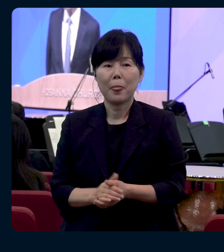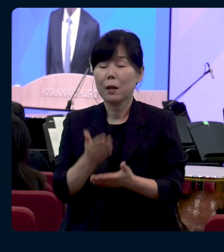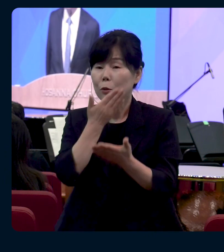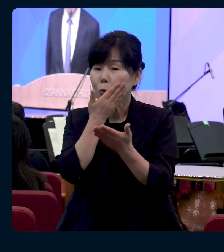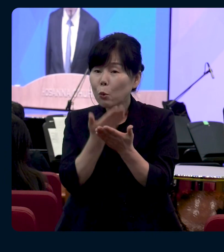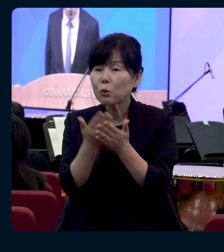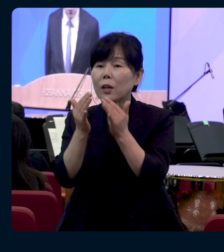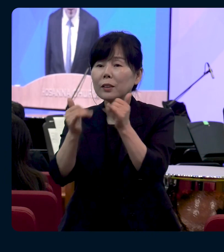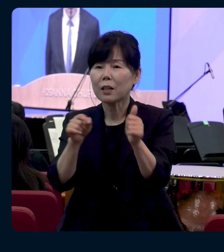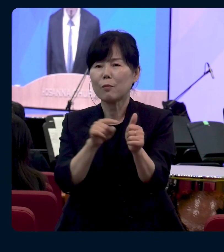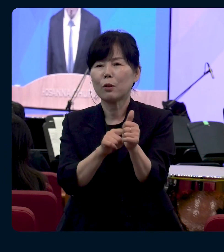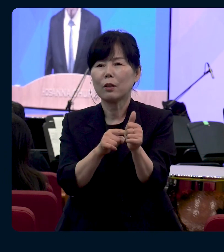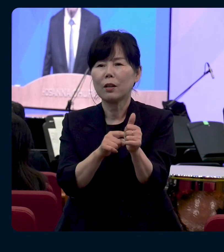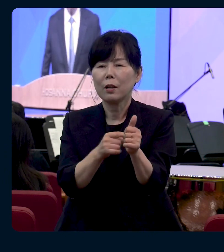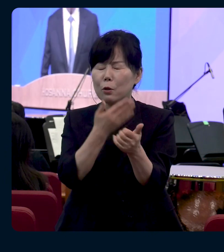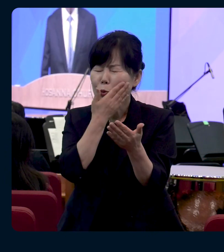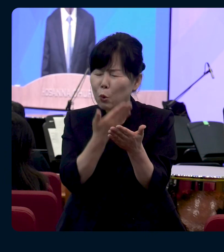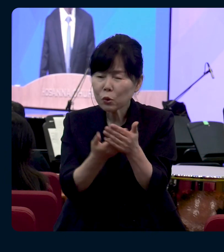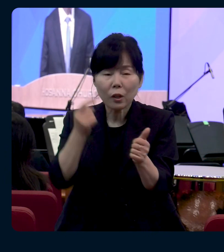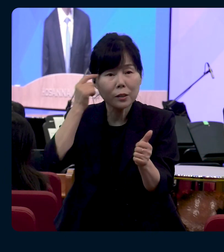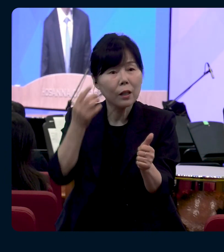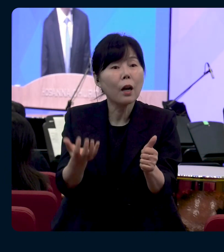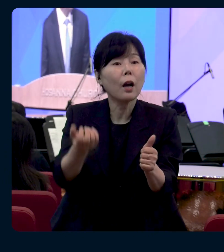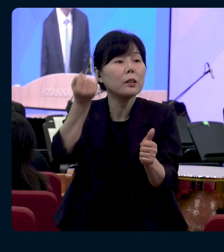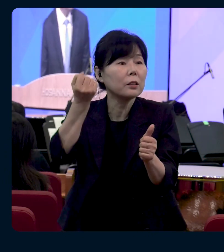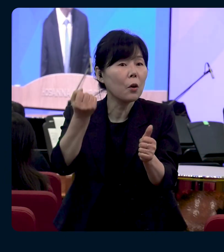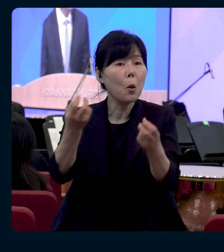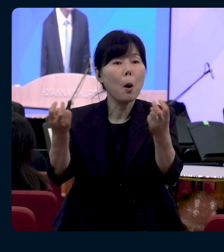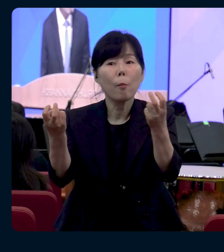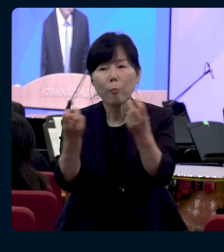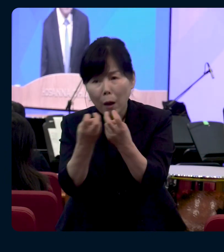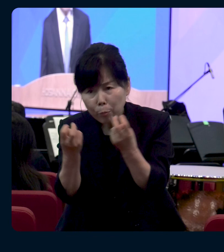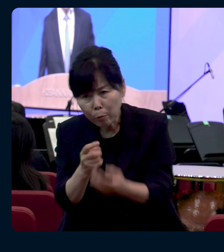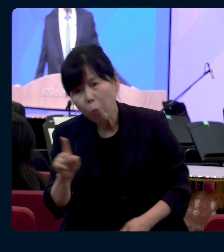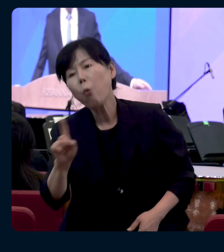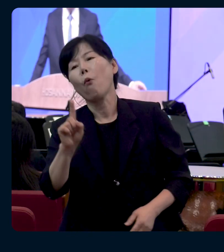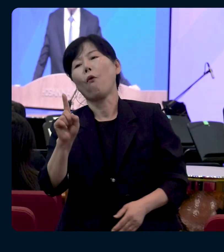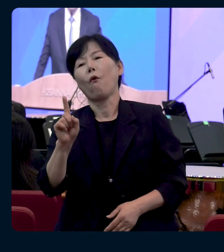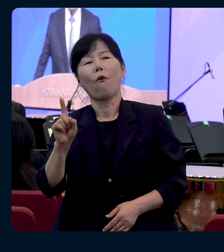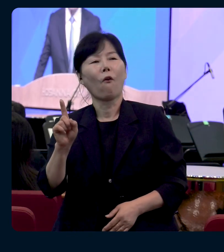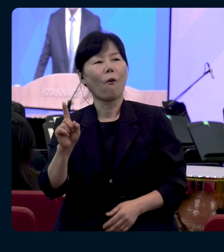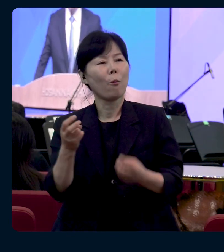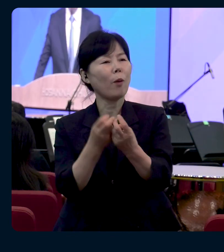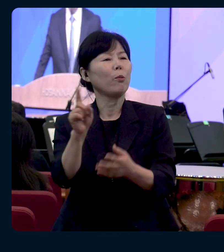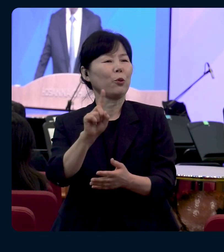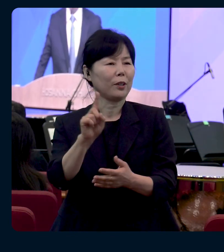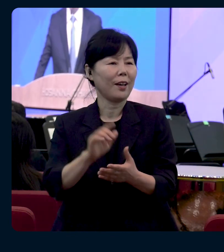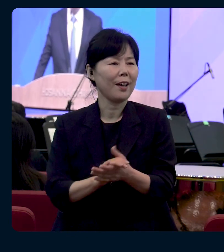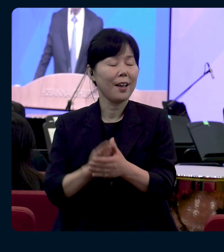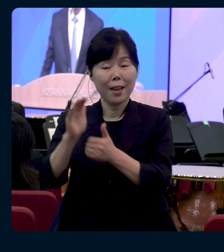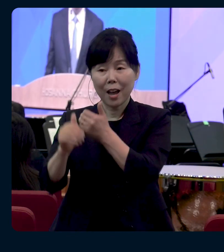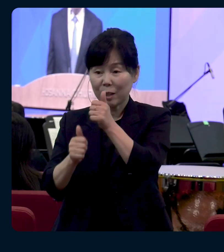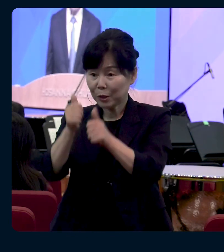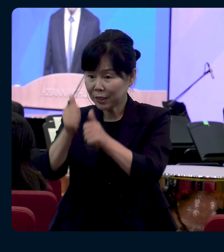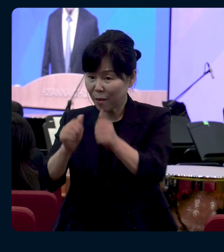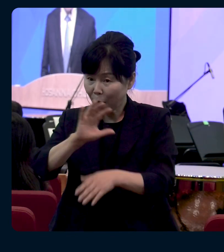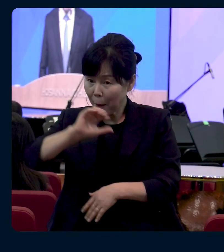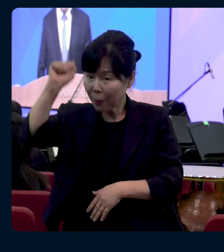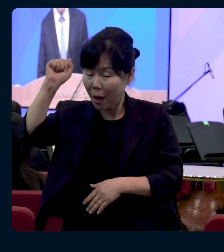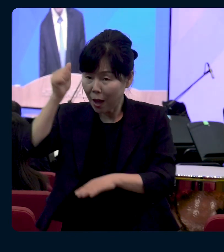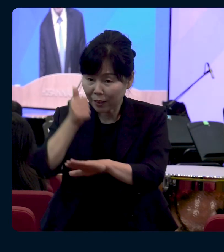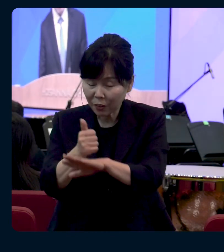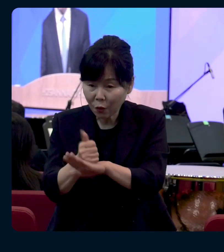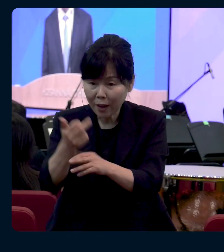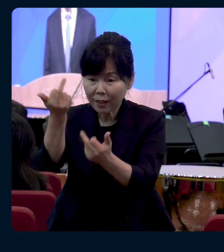소중한 사람을 소중하게, 구체적으로 어떻게 하란 말인가? 하나님의 시험을 통과하면서